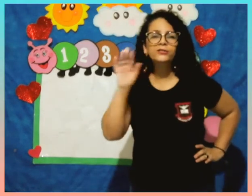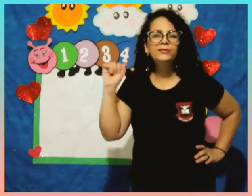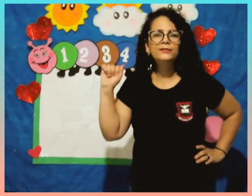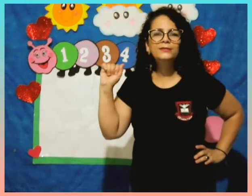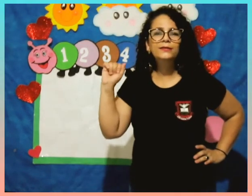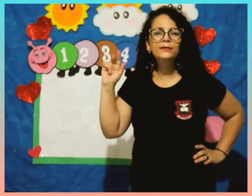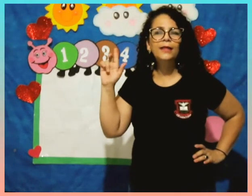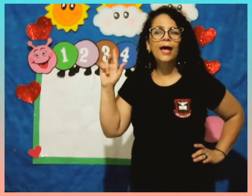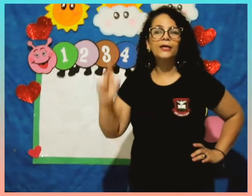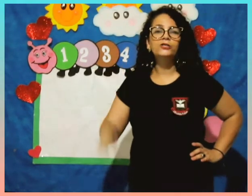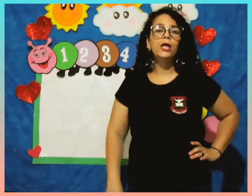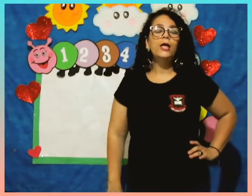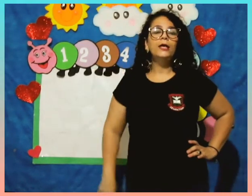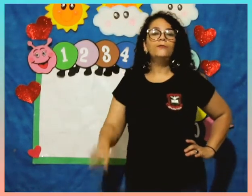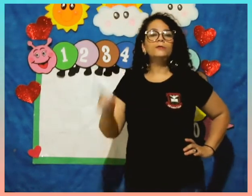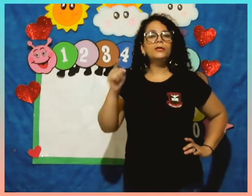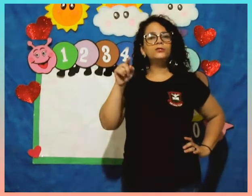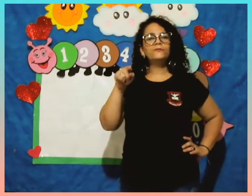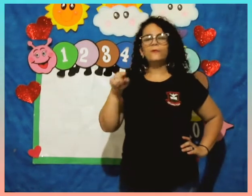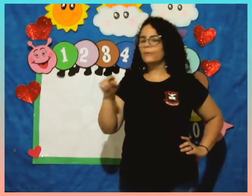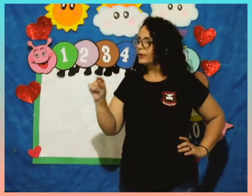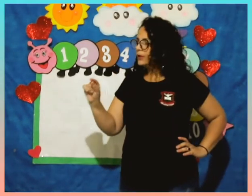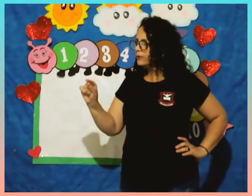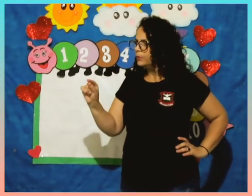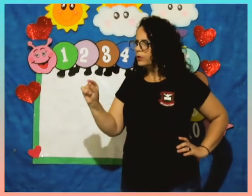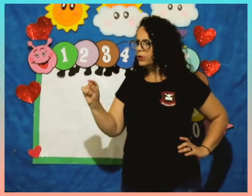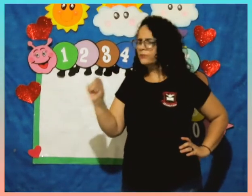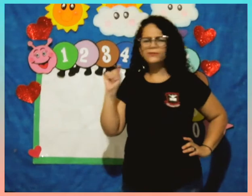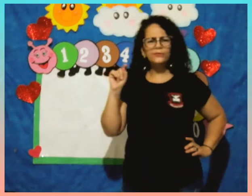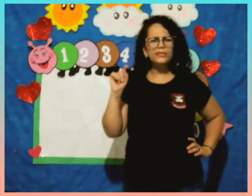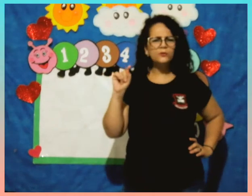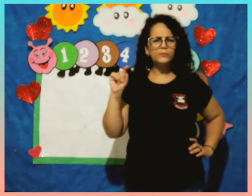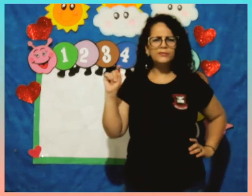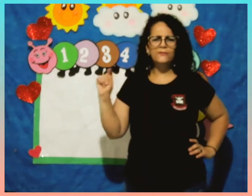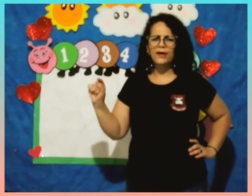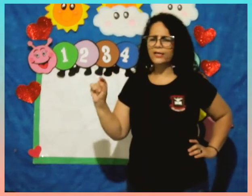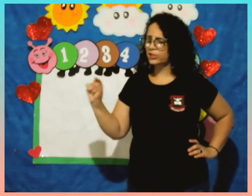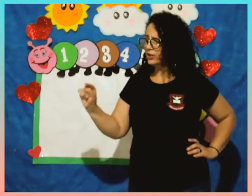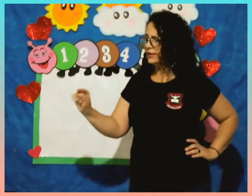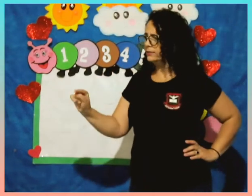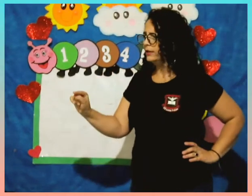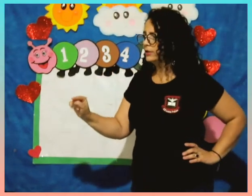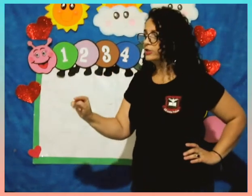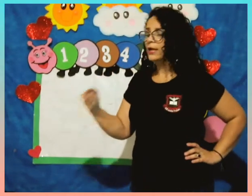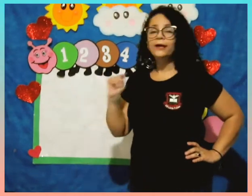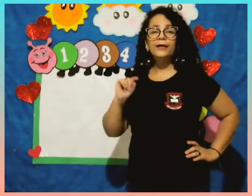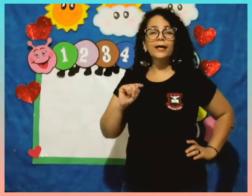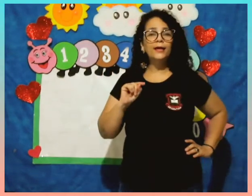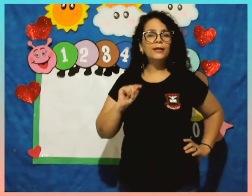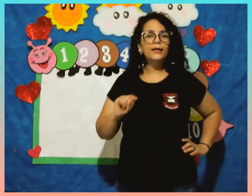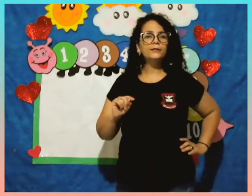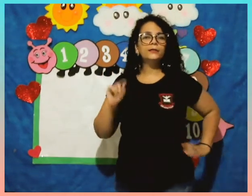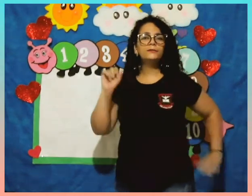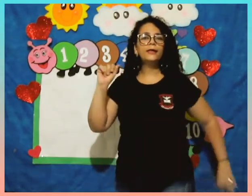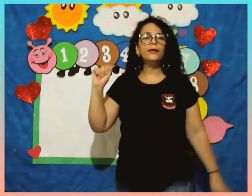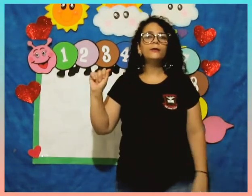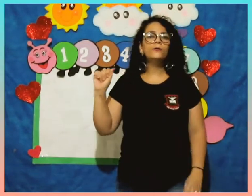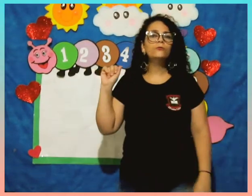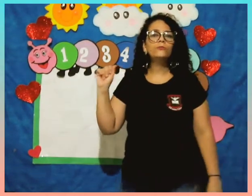de sinais. E vocês vão aprender um pouquinho. Se vocês observarem as letrinhas, cada letra tem um